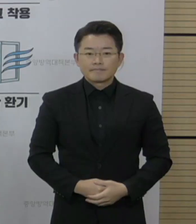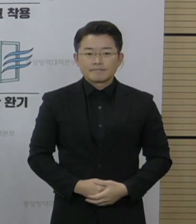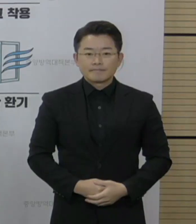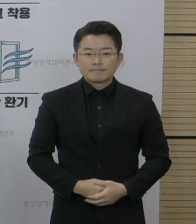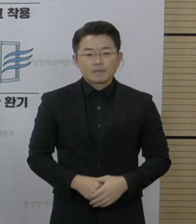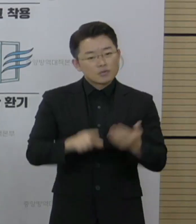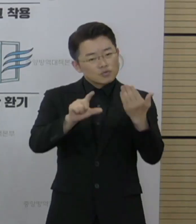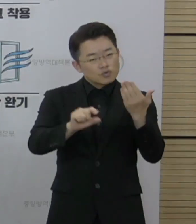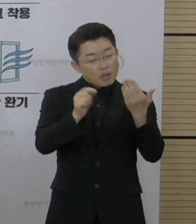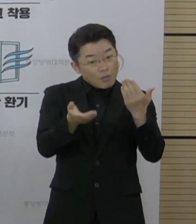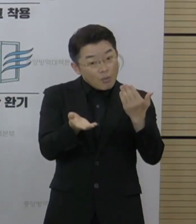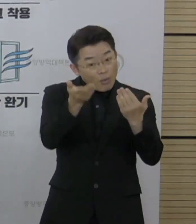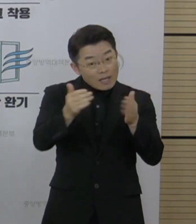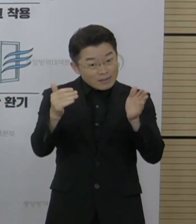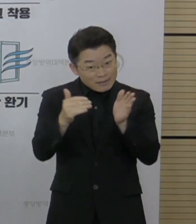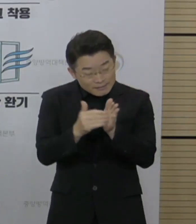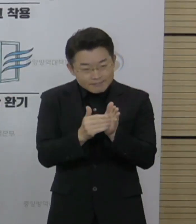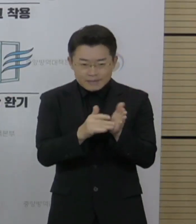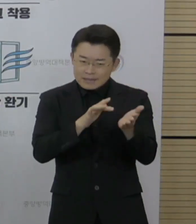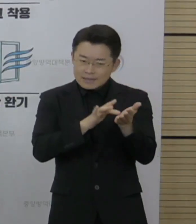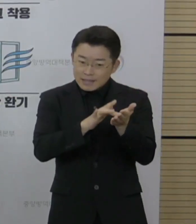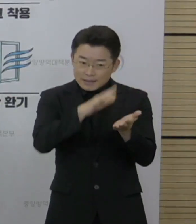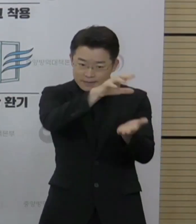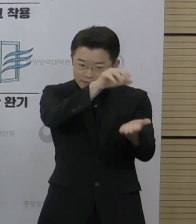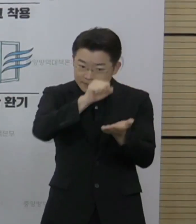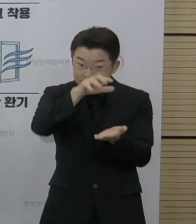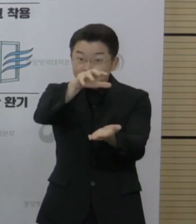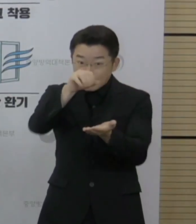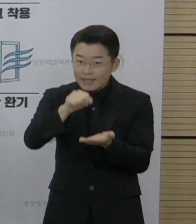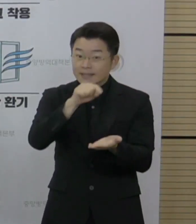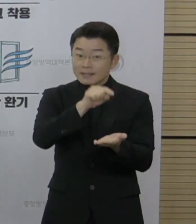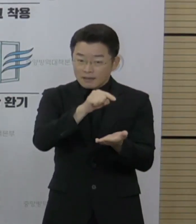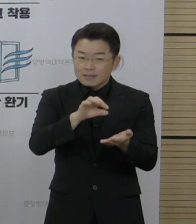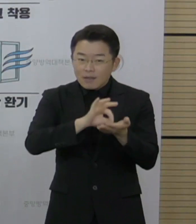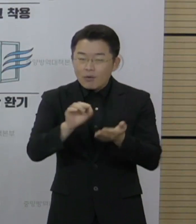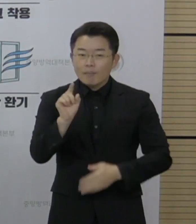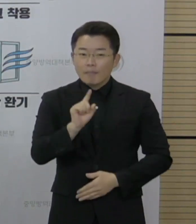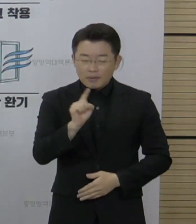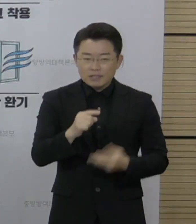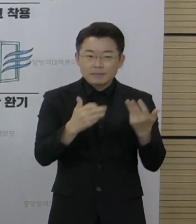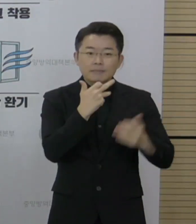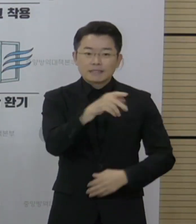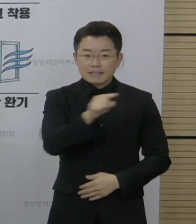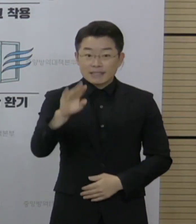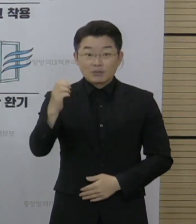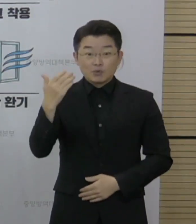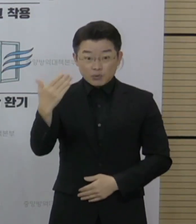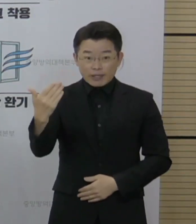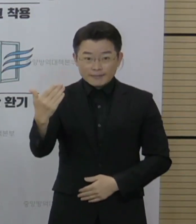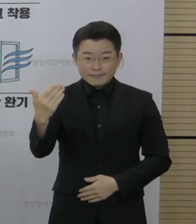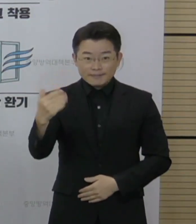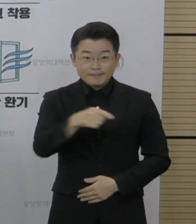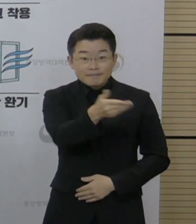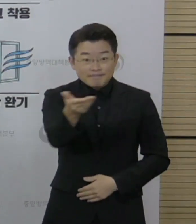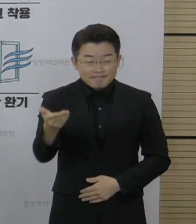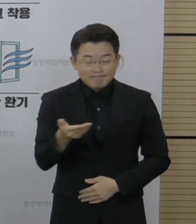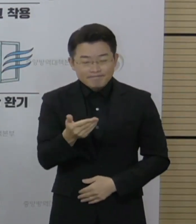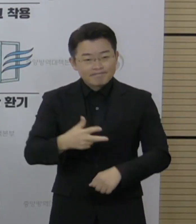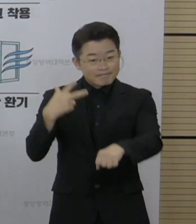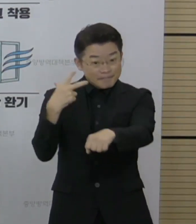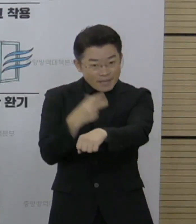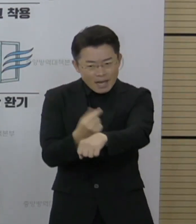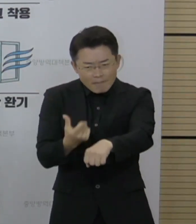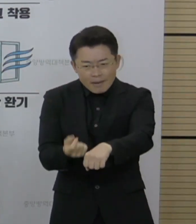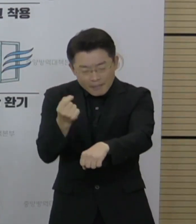9월 초까지 도입되는 물량을 박환용 해서 18세에서 49세 연령층 접종을 보다